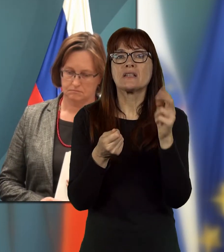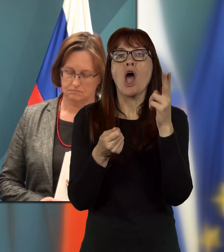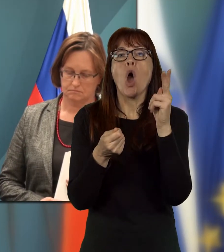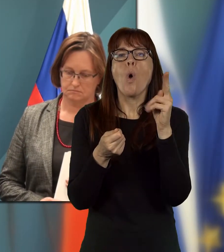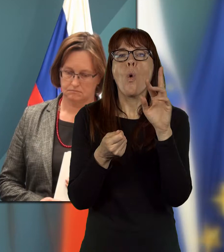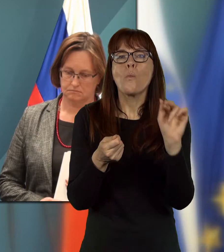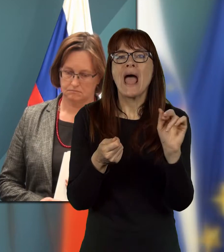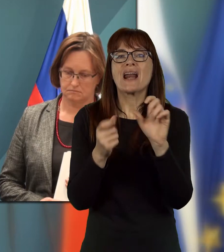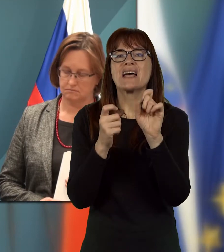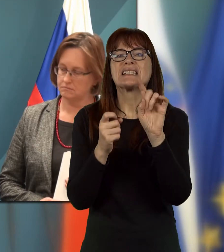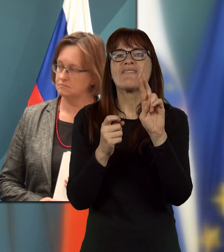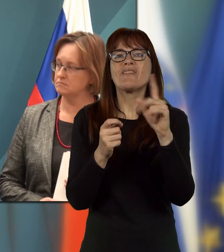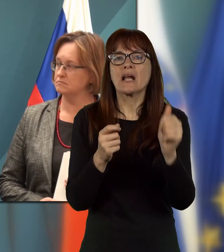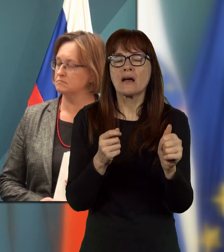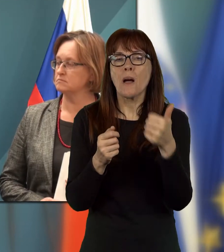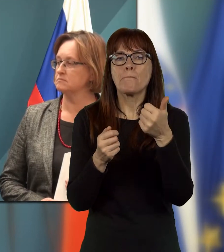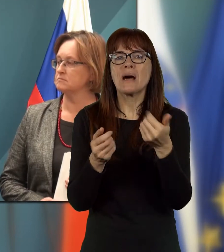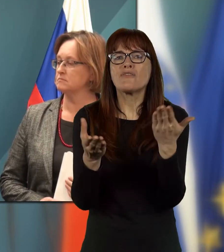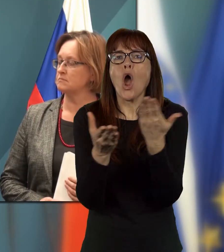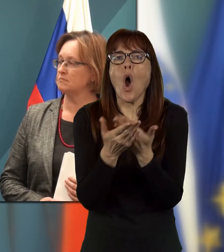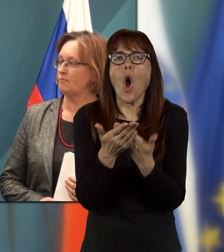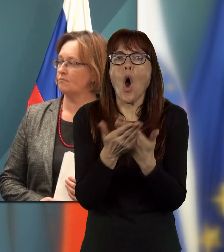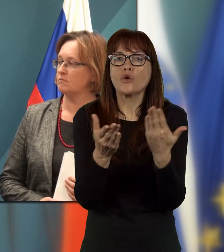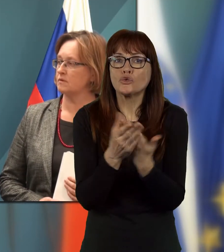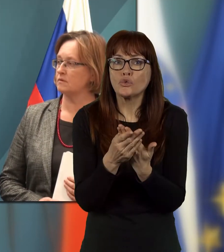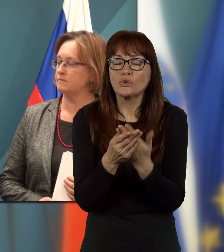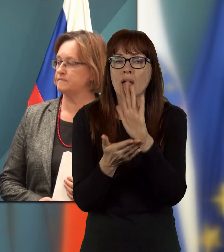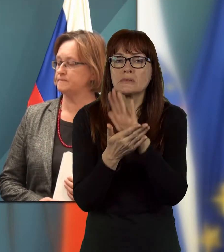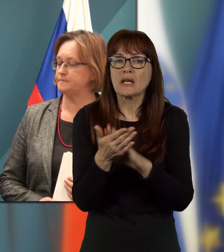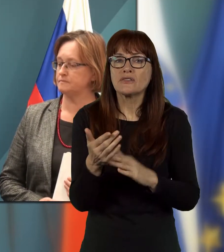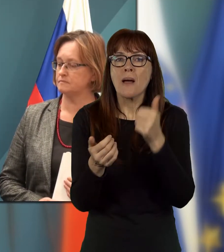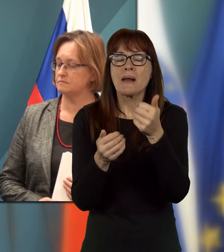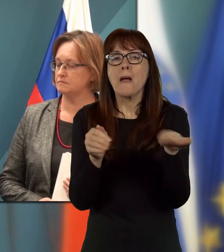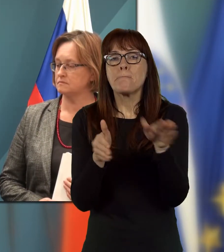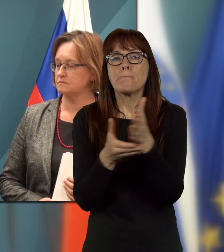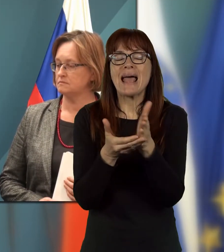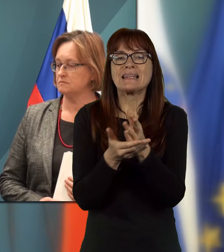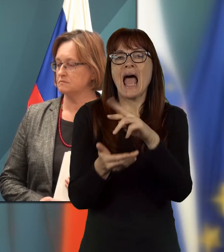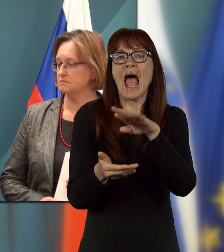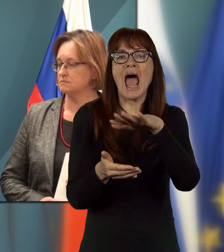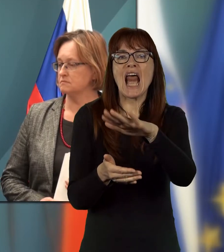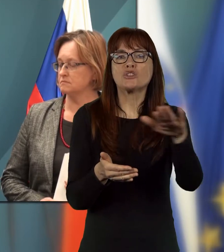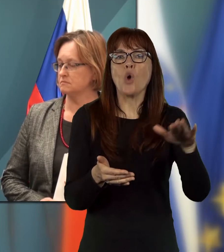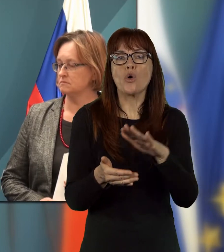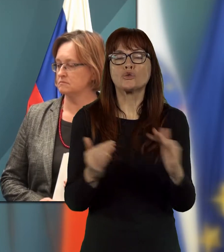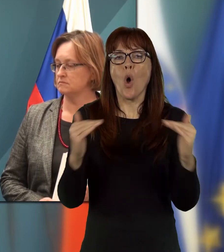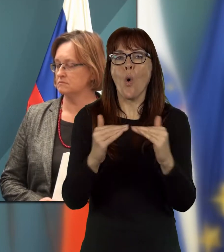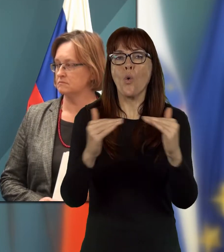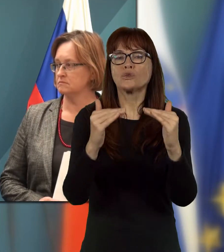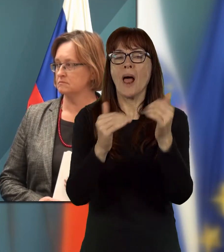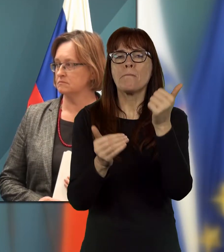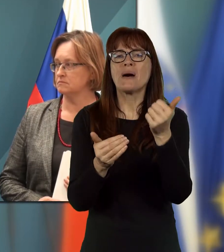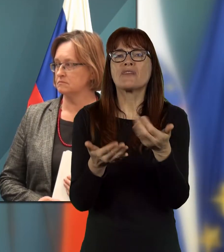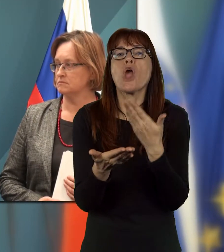Svrka, prišli s prvim osnutkom, ki smo ga potem začeli medresorsko usklajevati. In prvi tak